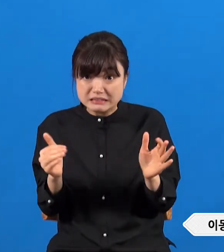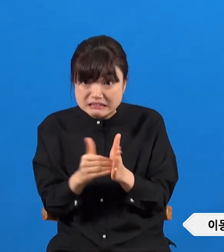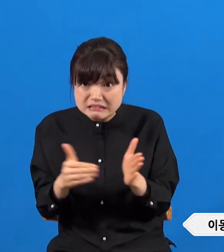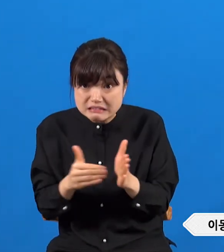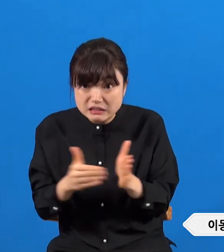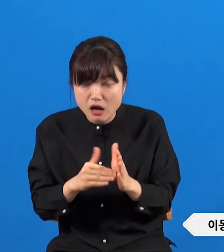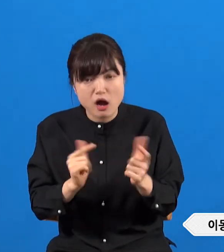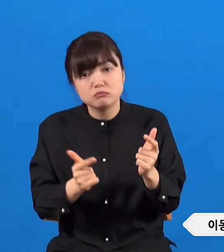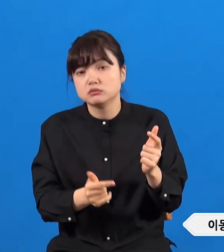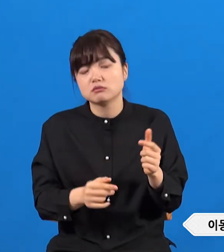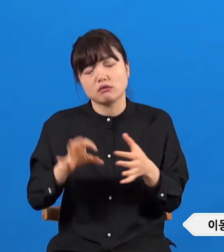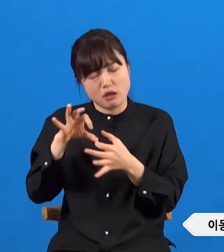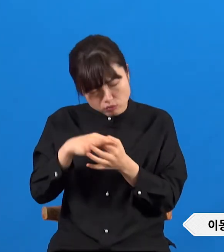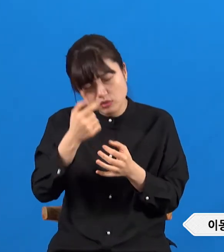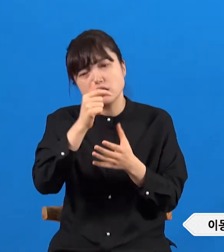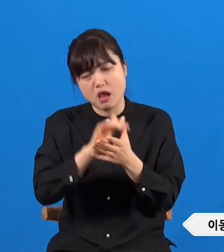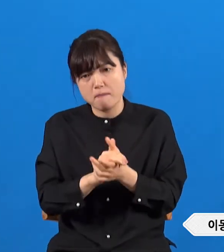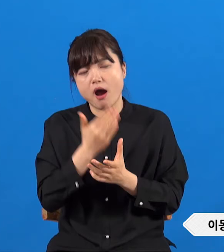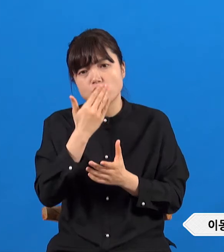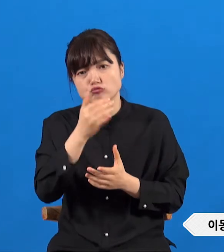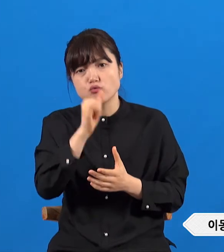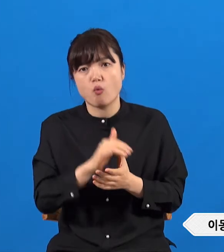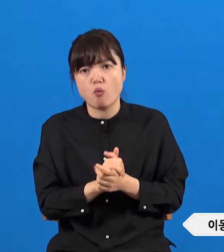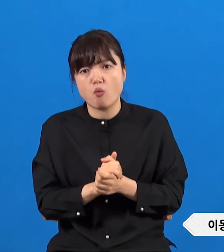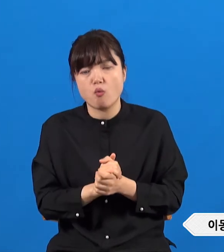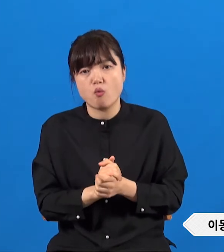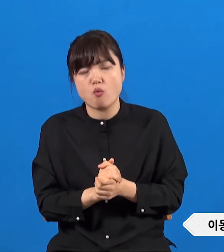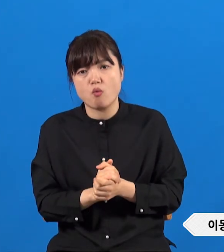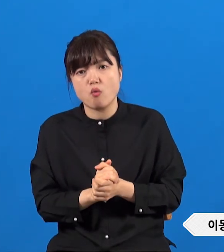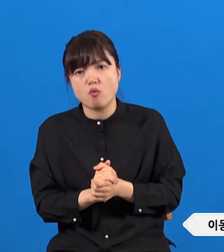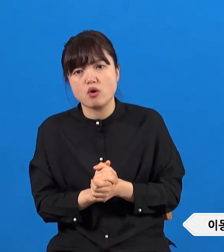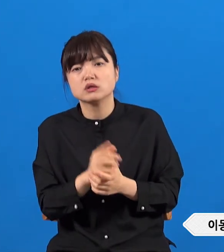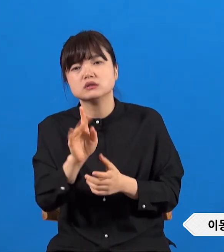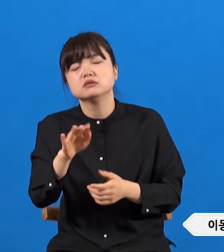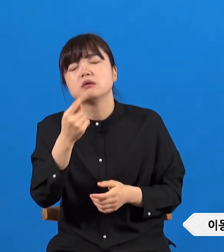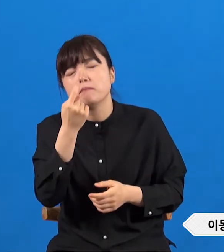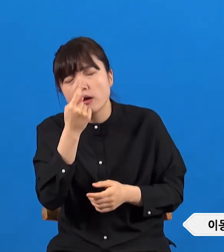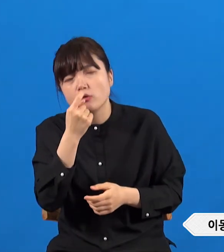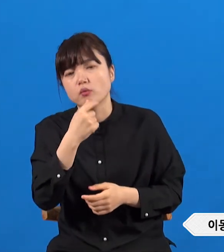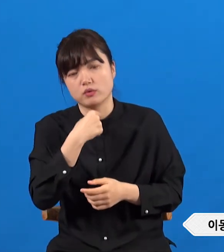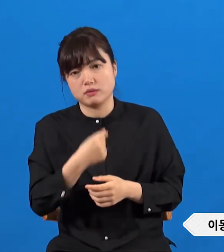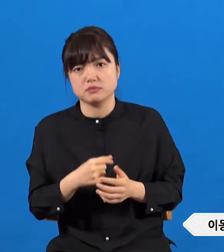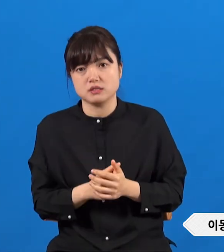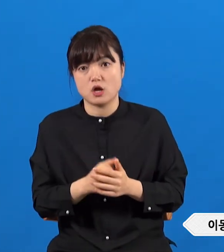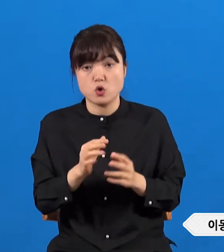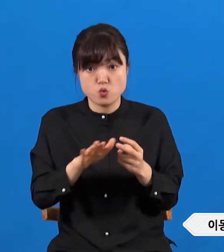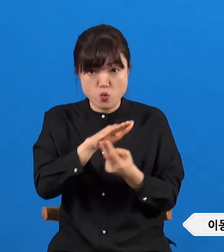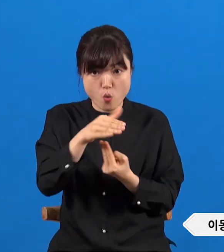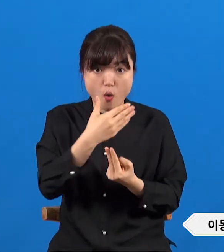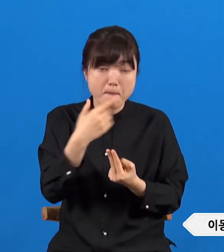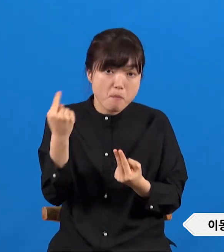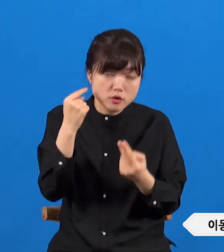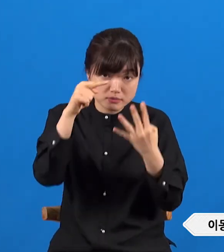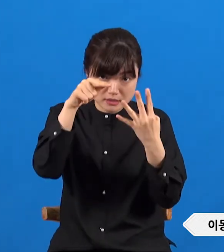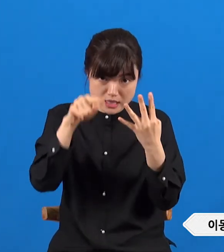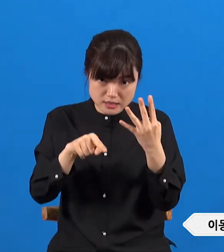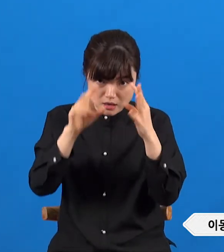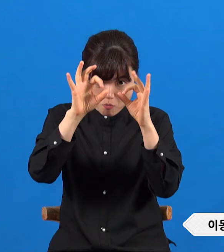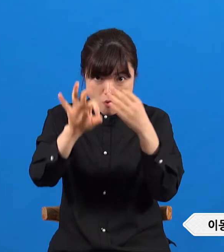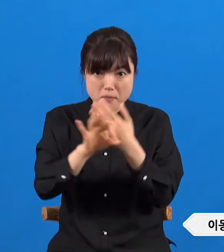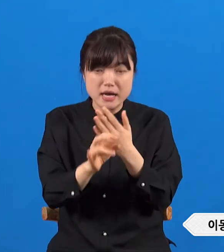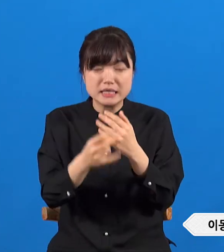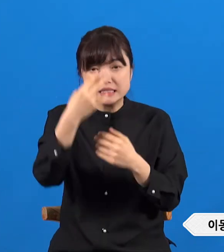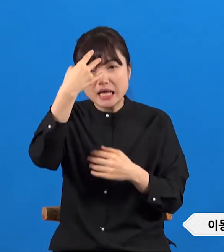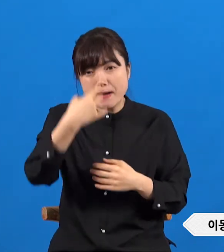아니죠. 거기서도 예배는 계속될 수 있다. 우리는 그것을 함께 배우고자 하는 것입니다. 요한복음 4장에 보면